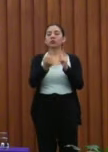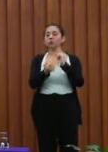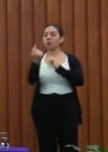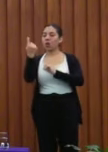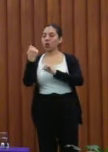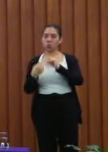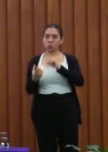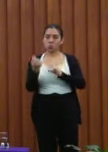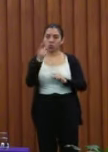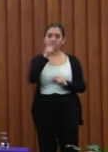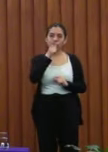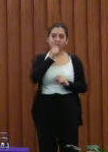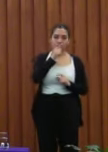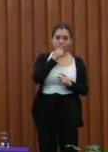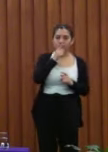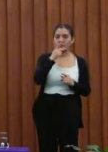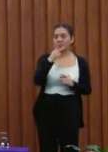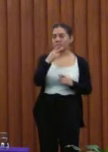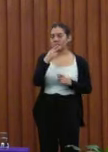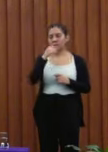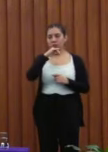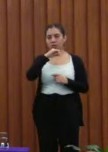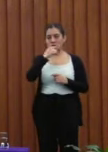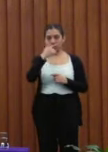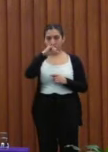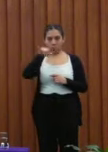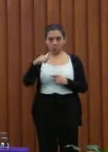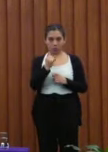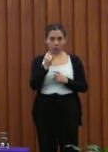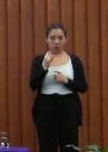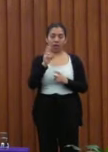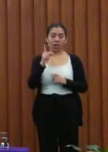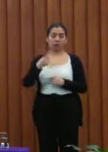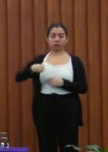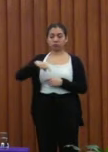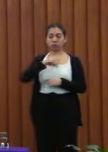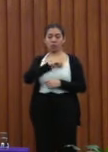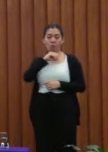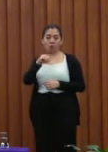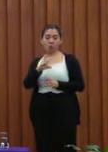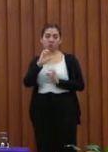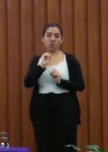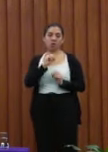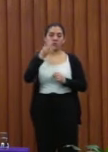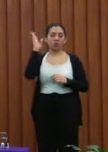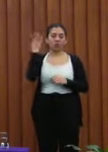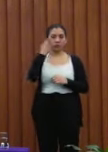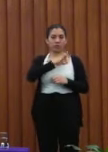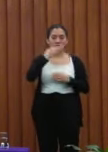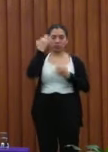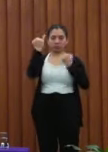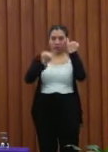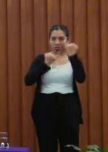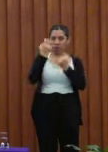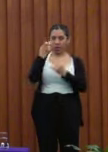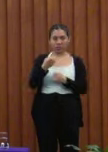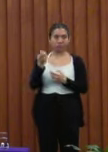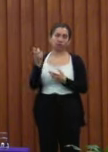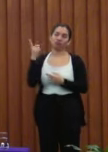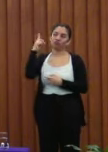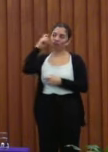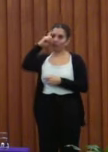procuradores rehúyen a llamarle que la motivación fue el odio o el prejuicio por la complejidad que lleva investigar